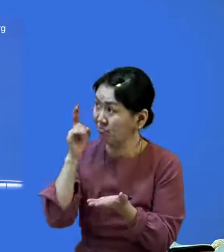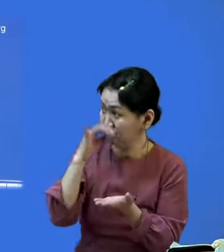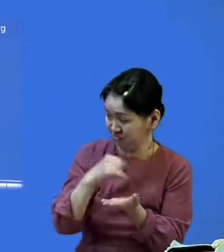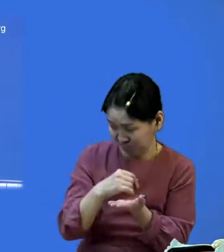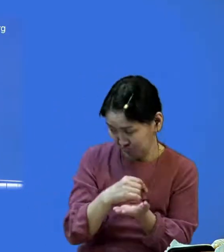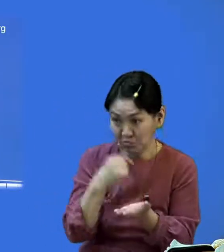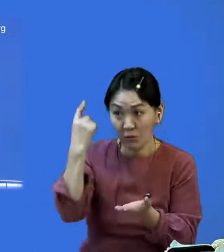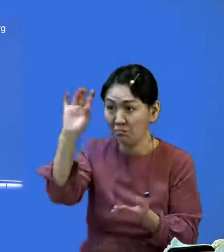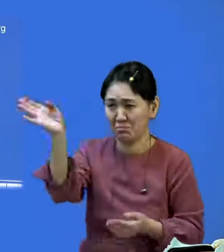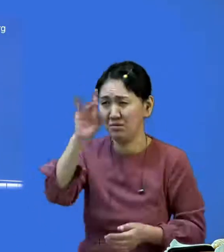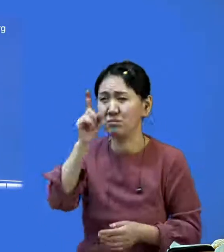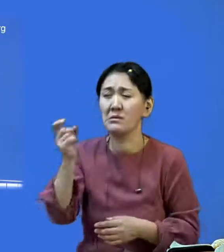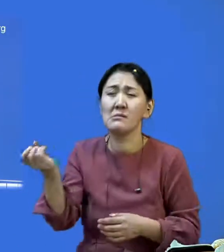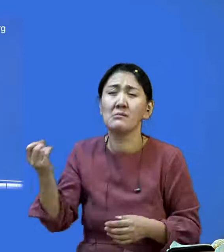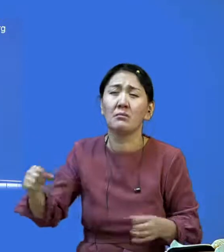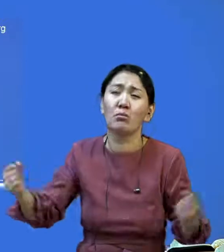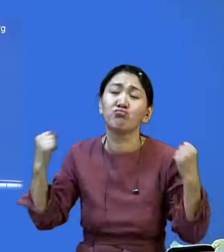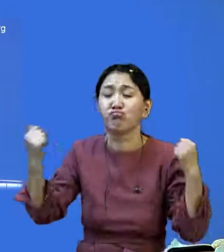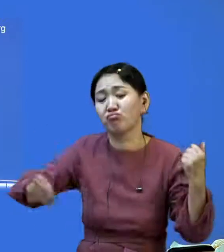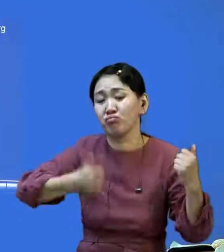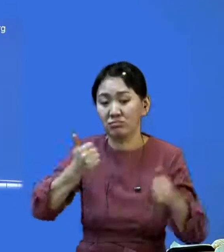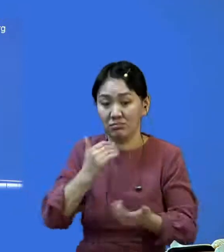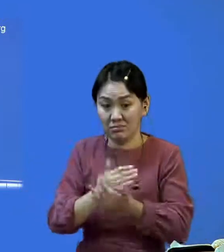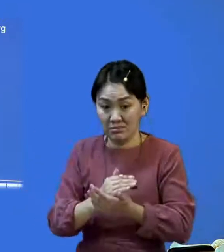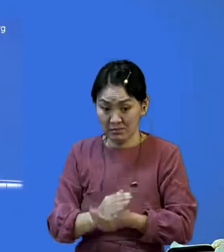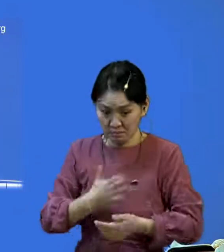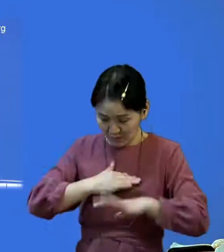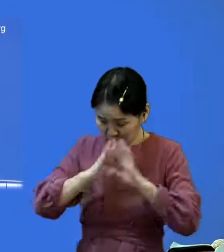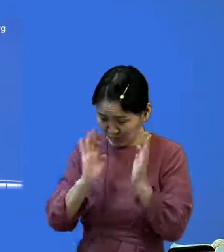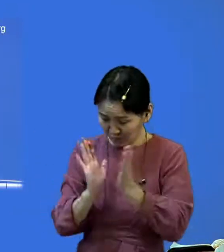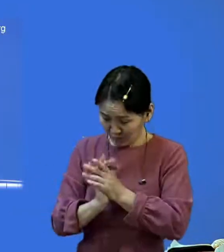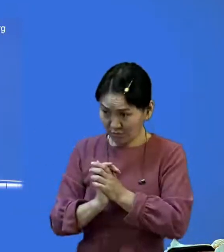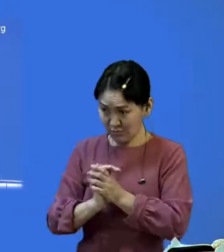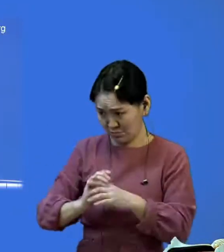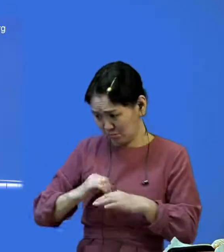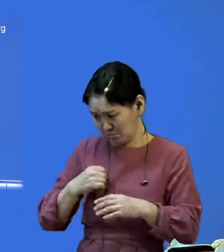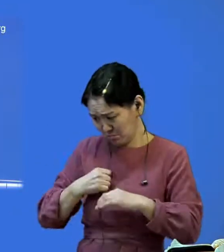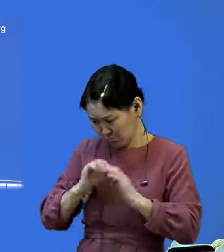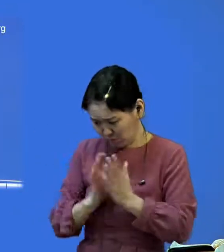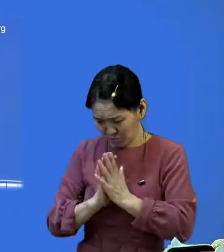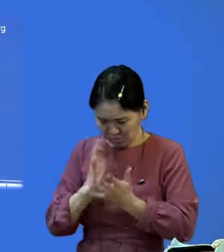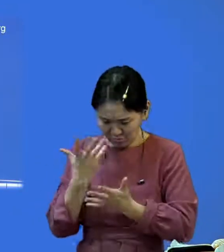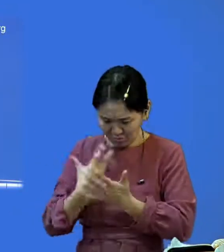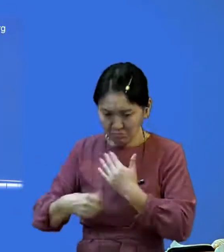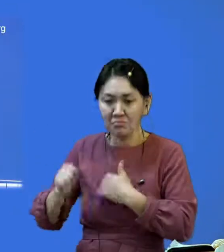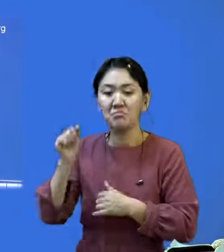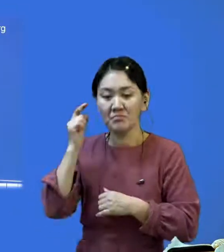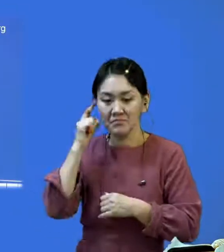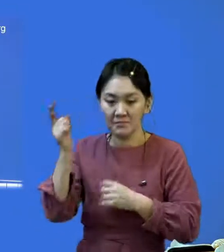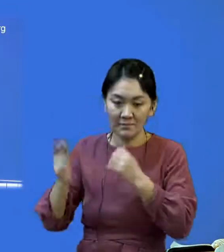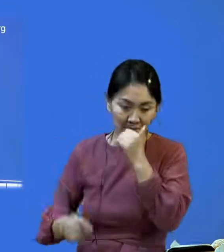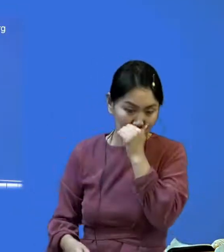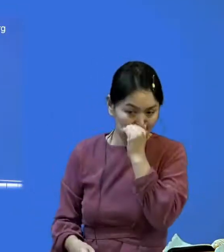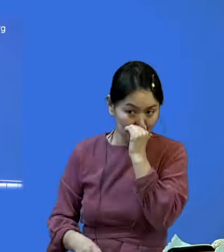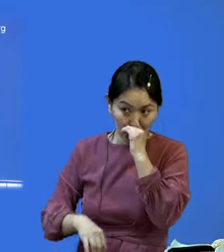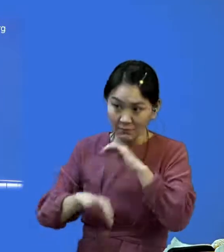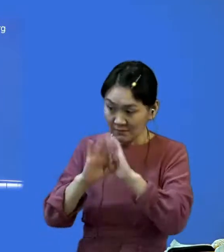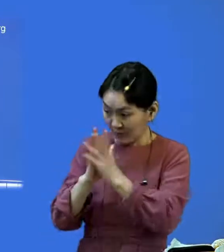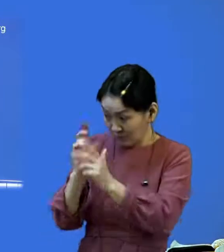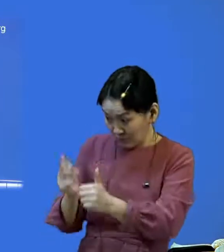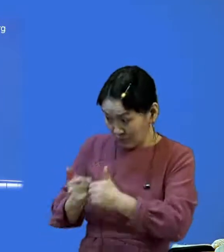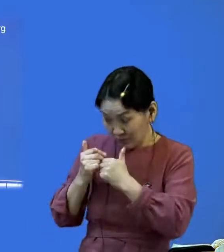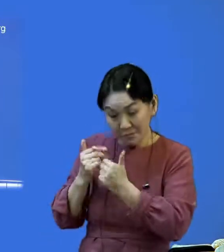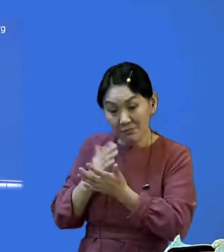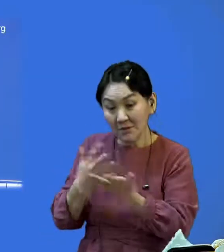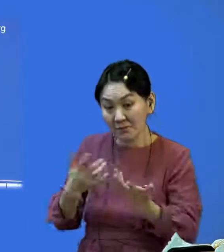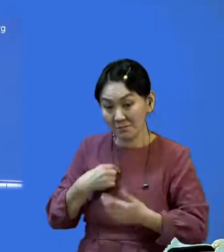Миний итгэж бас найдаж байгаа нь миний бүх зүйлийг сайн мэдэх эзэн хэзээ тусалдгийн учир гэж